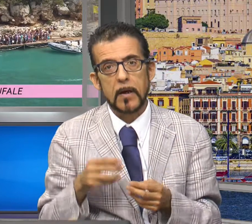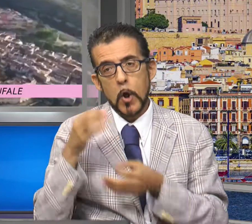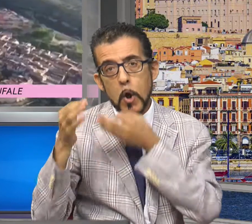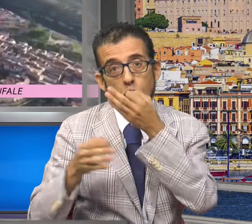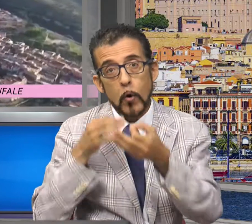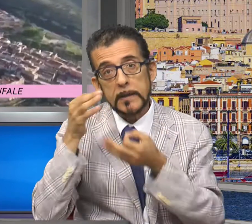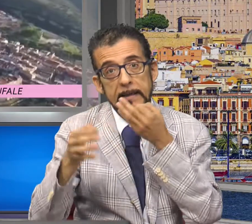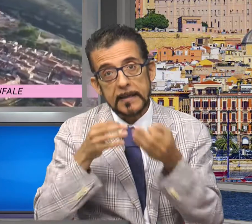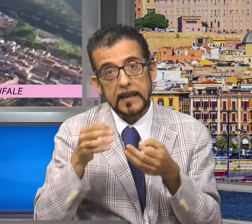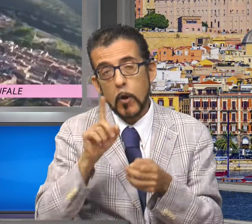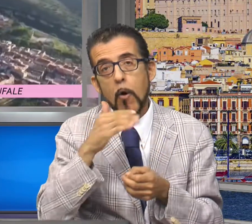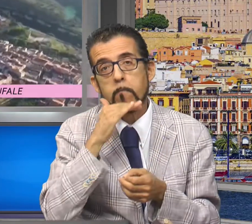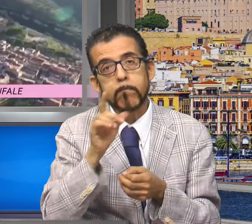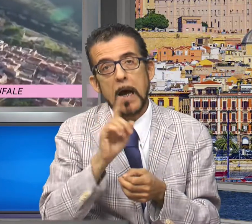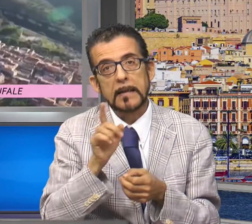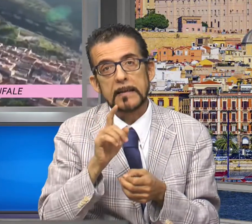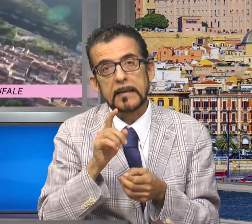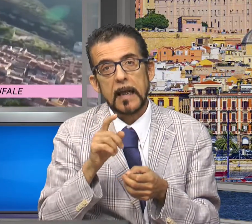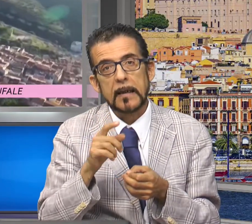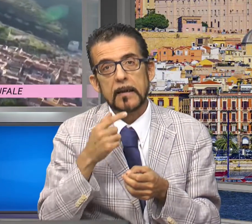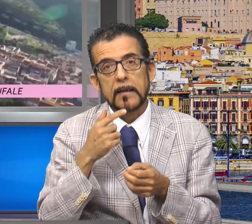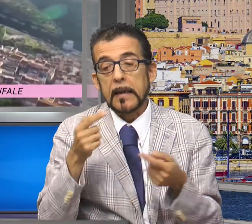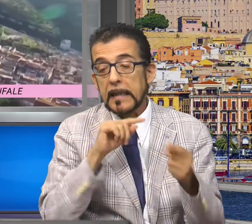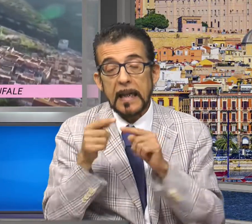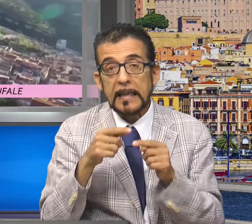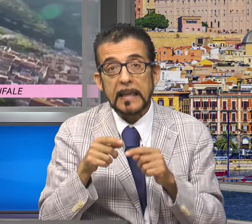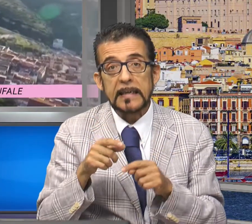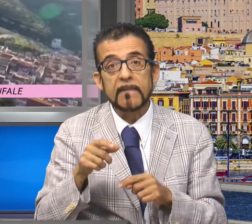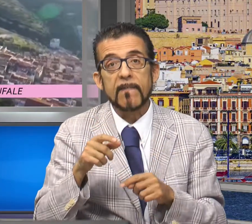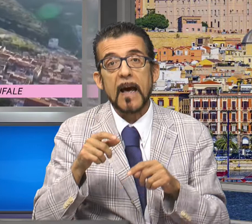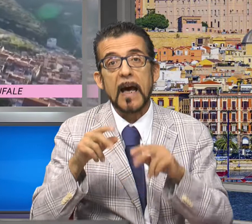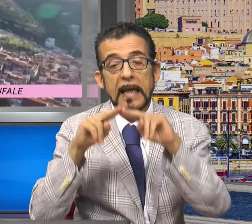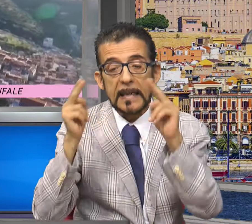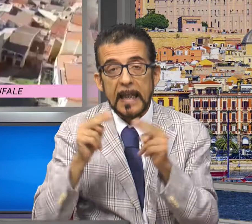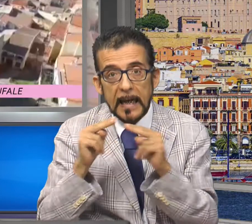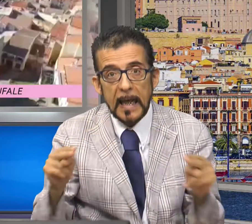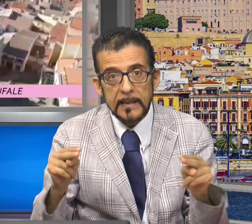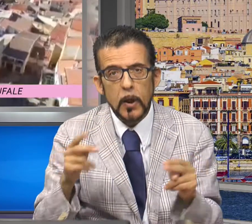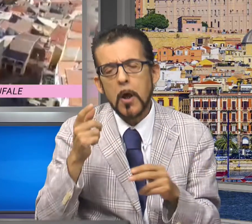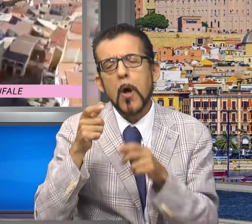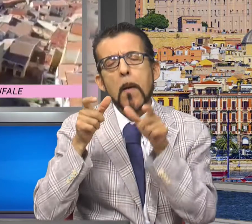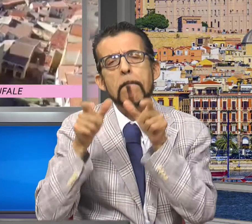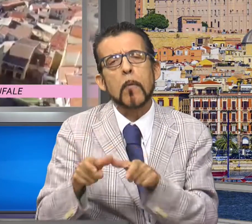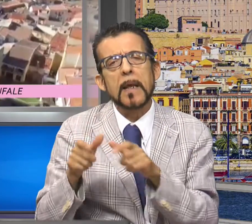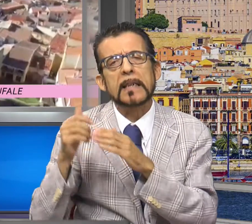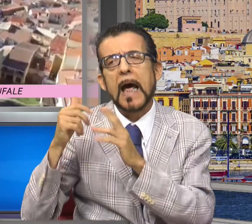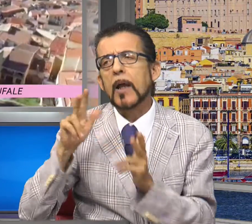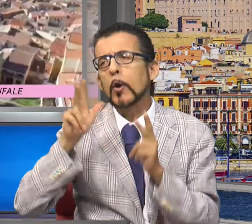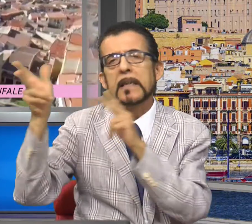come la trattativa internazionale. Un proprietario fittizio, appena trasferitosi all'estero, non può accogliervi di persona. La